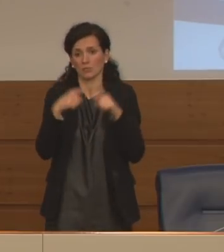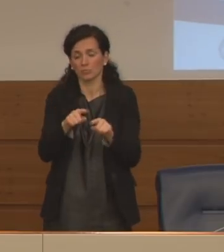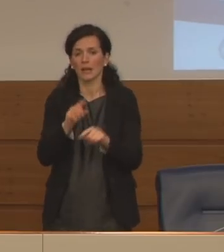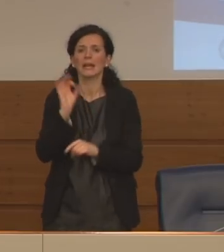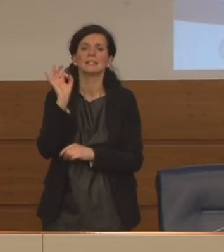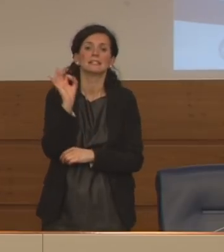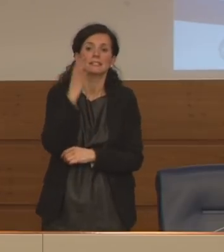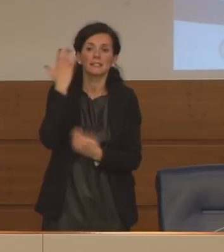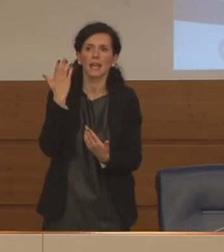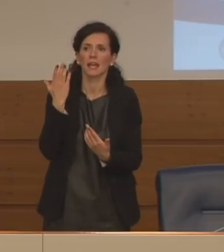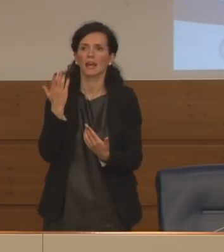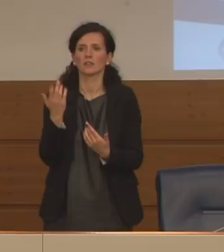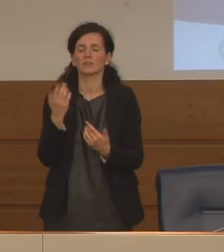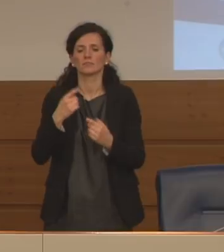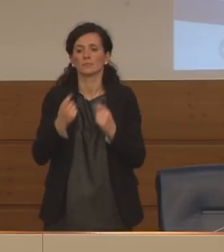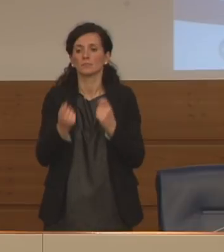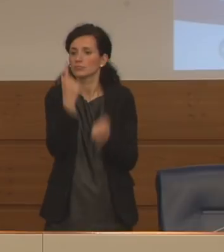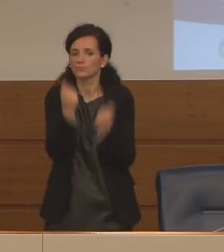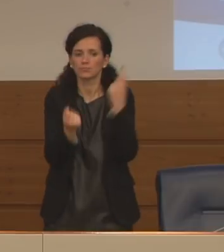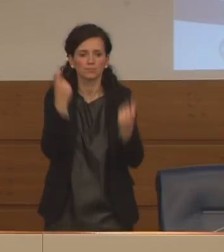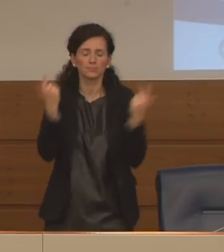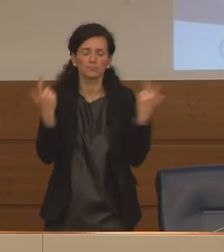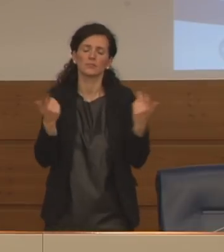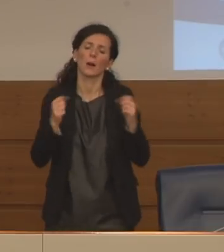degli altri è possibile